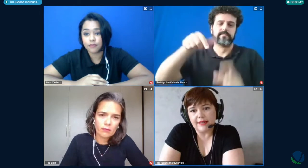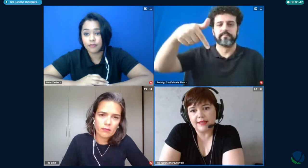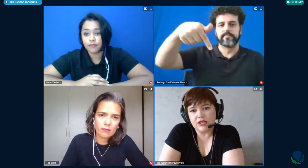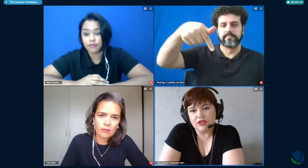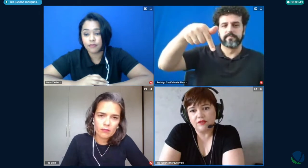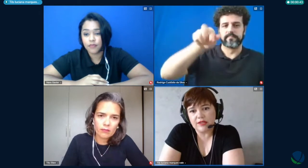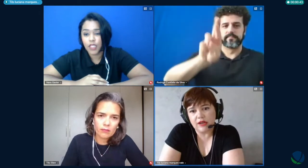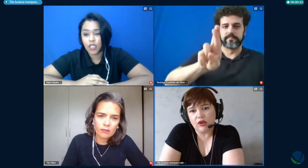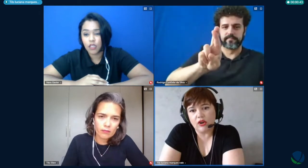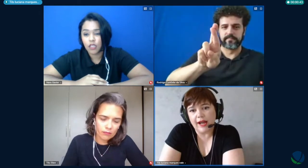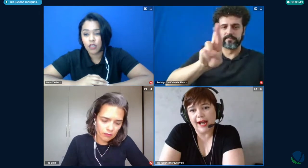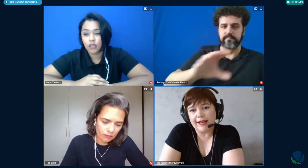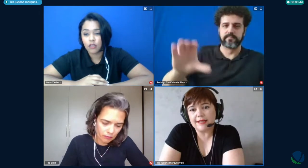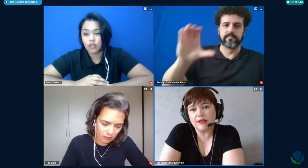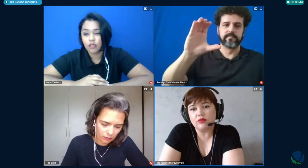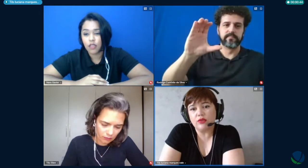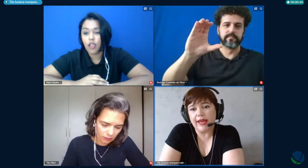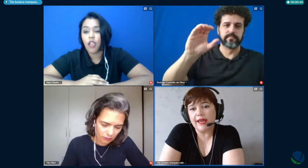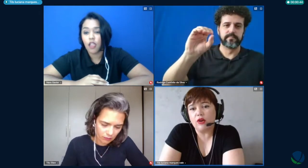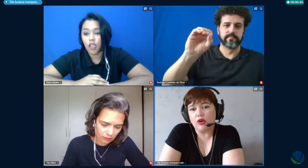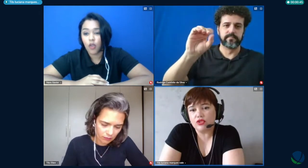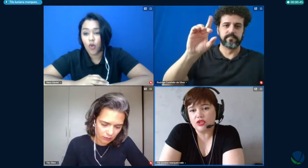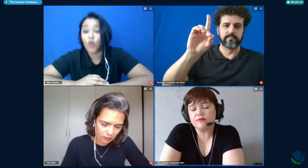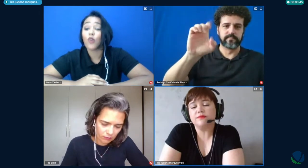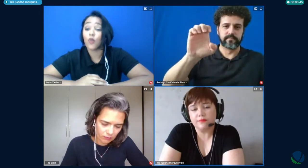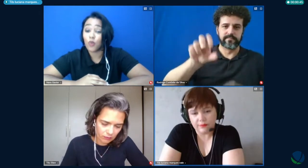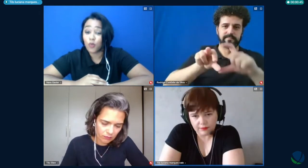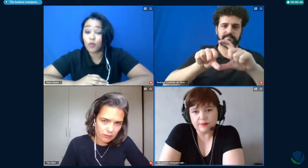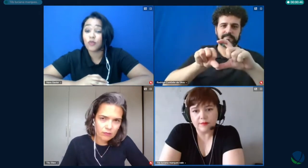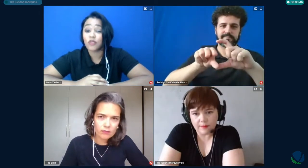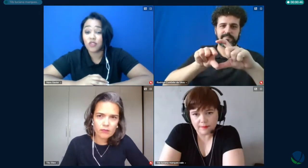Seria interessante você colocar a questão do QR Code.